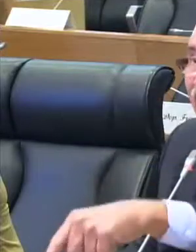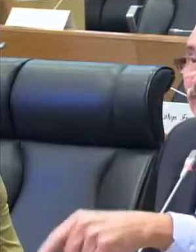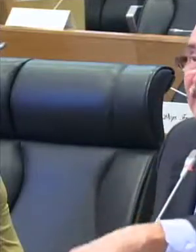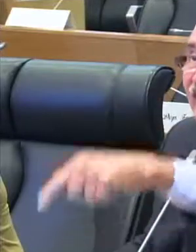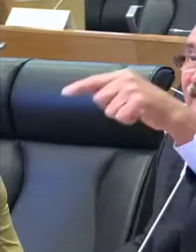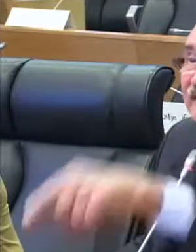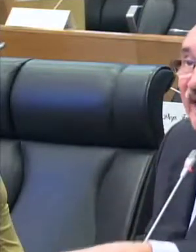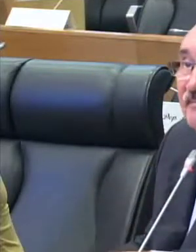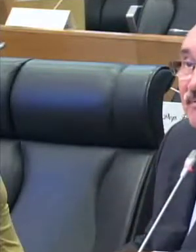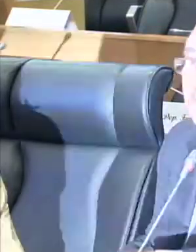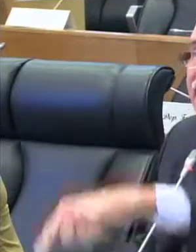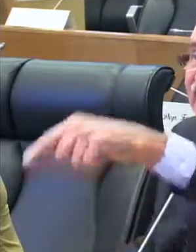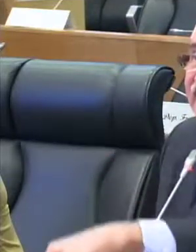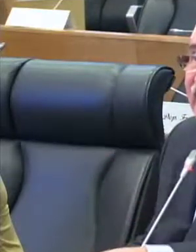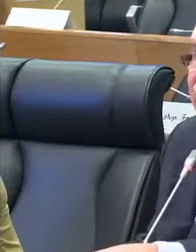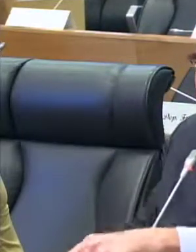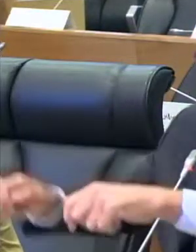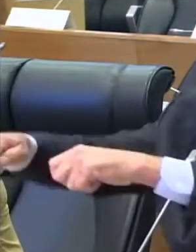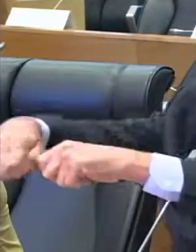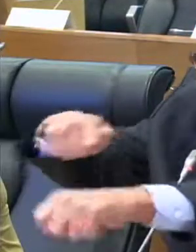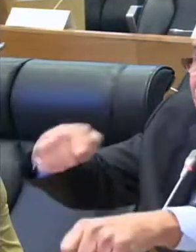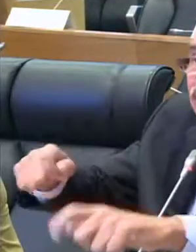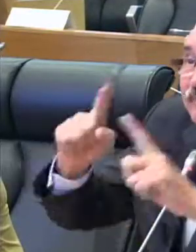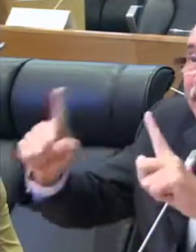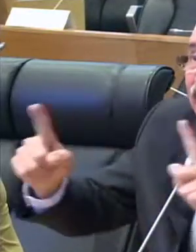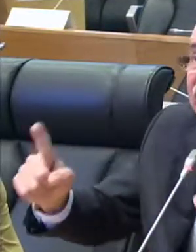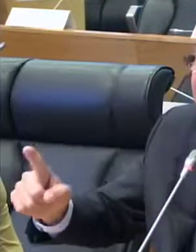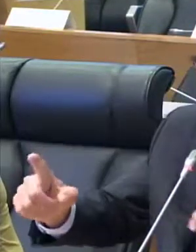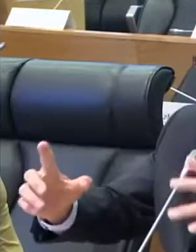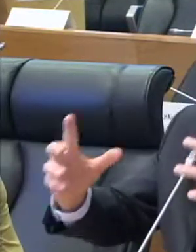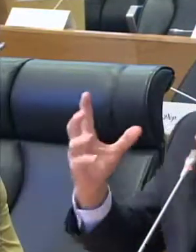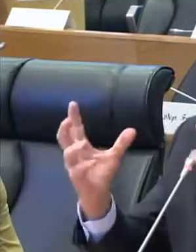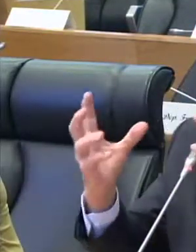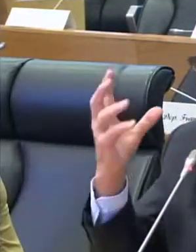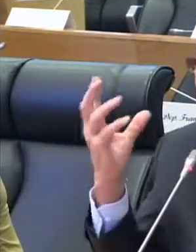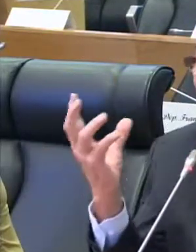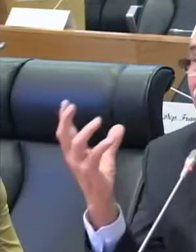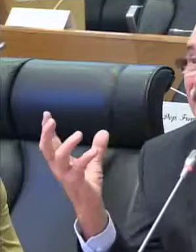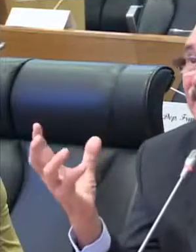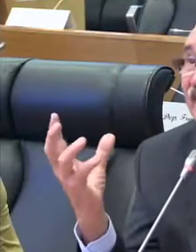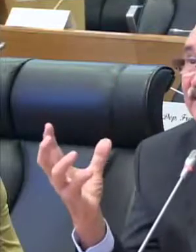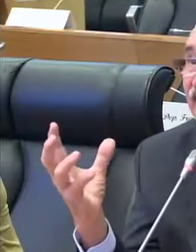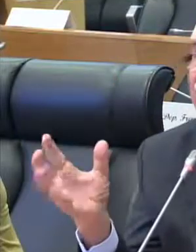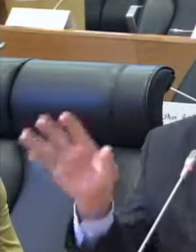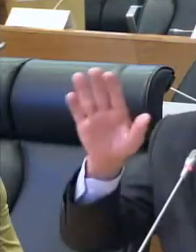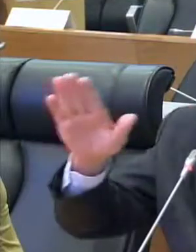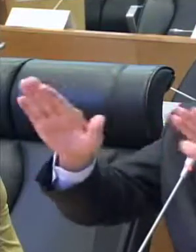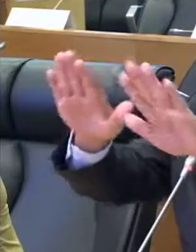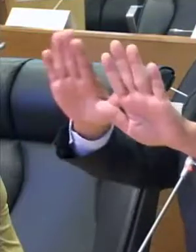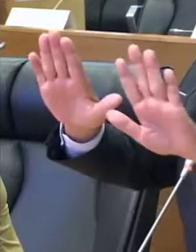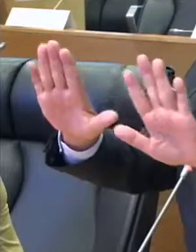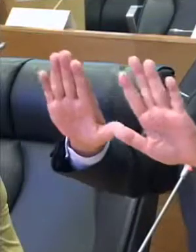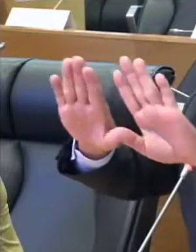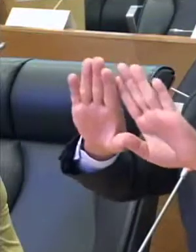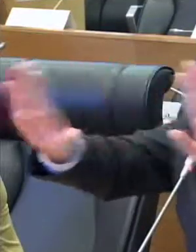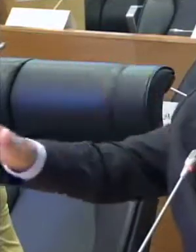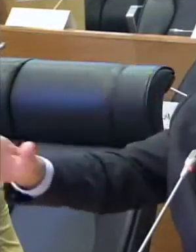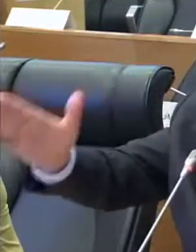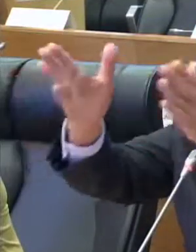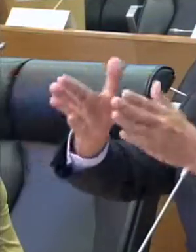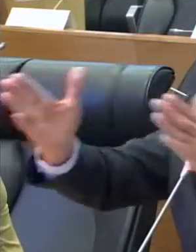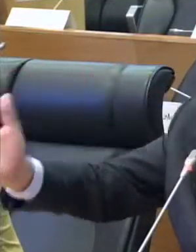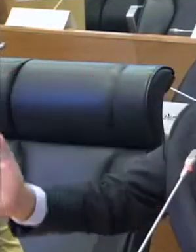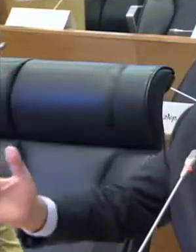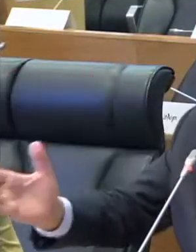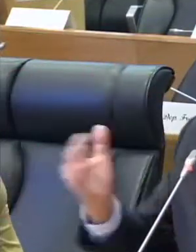se botar outro carro eles queimam, invadem a secretaria e rasgam os papéis da licitação. Então é muito problema em relação a isso, embora eu não discordo um